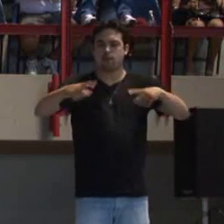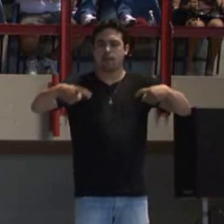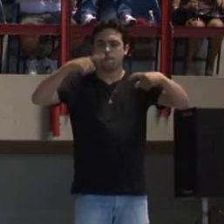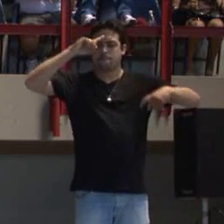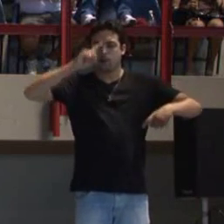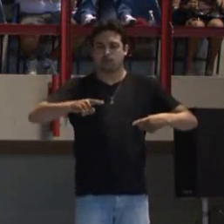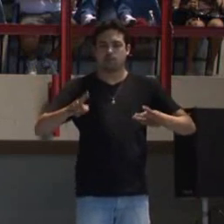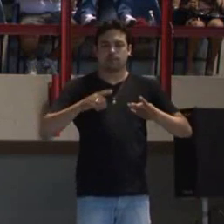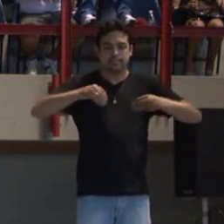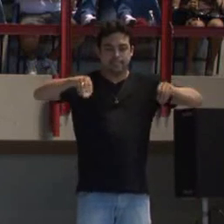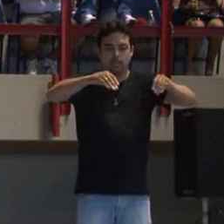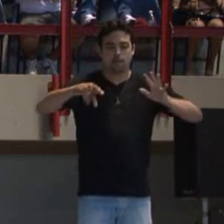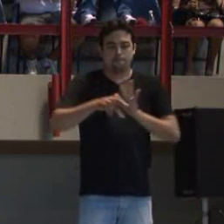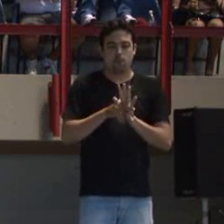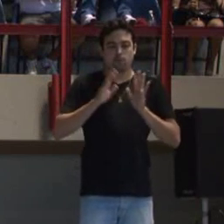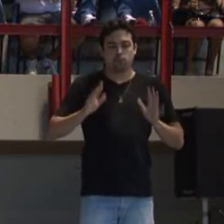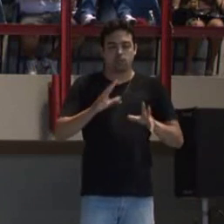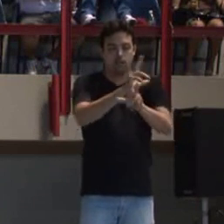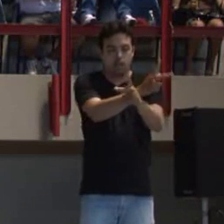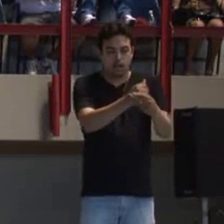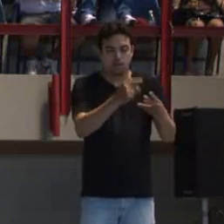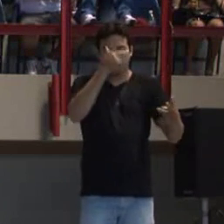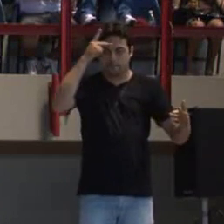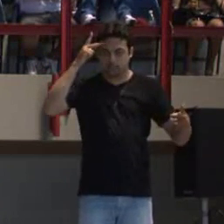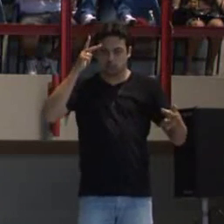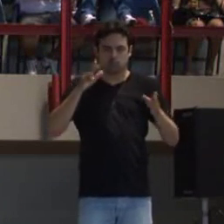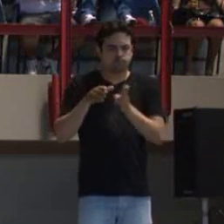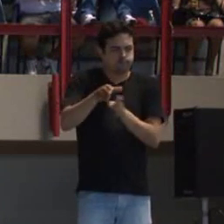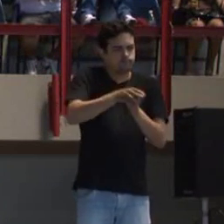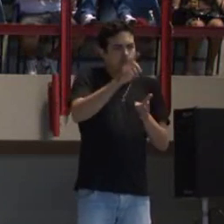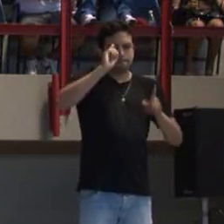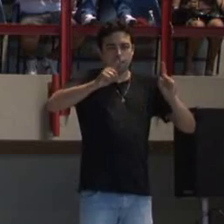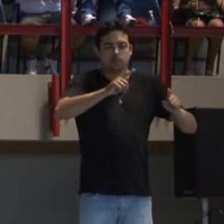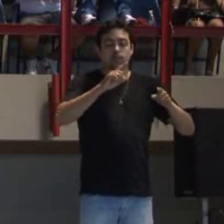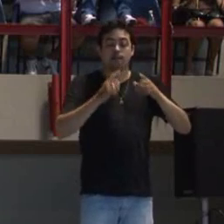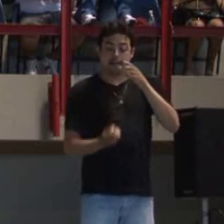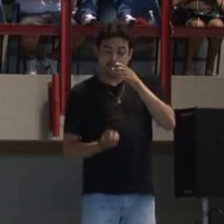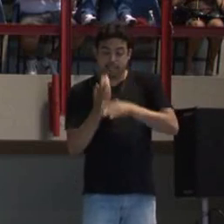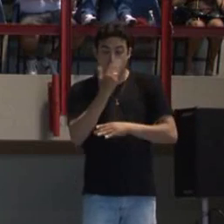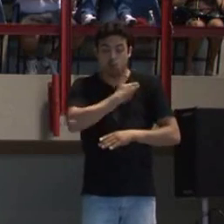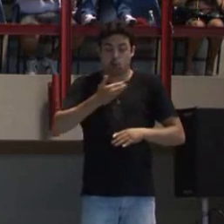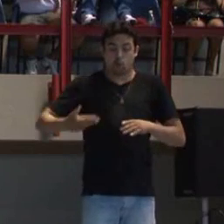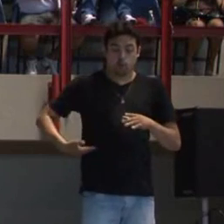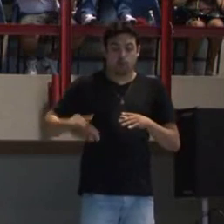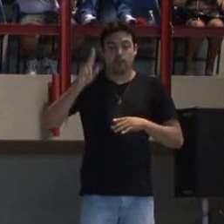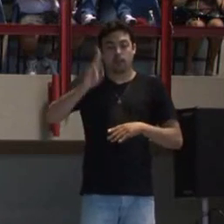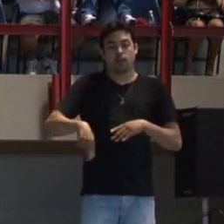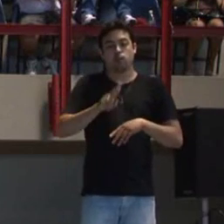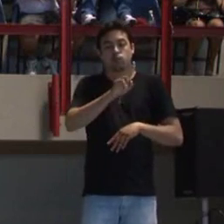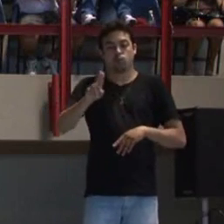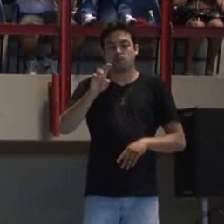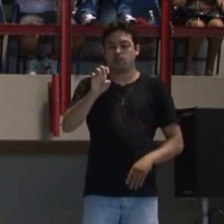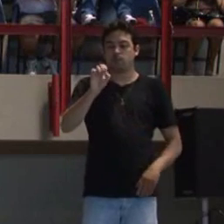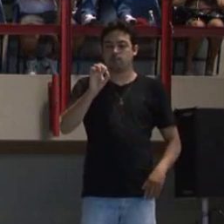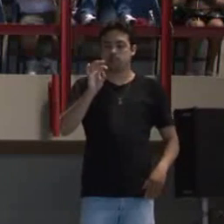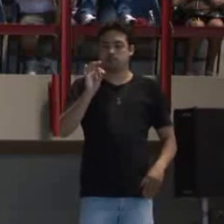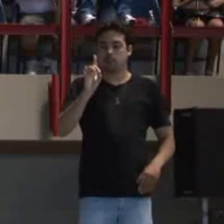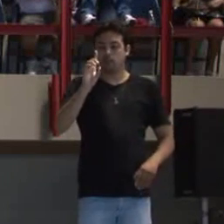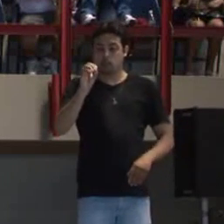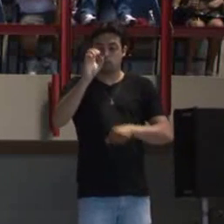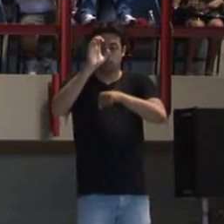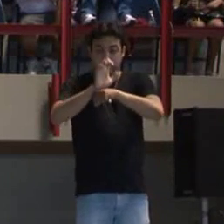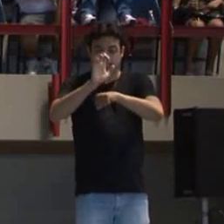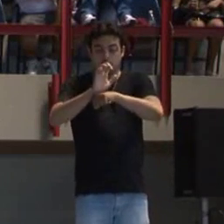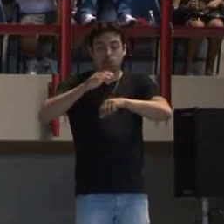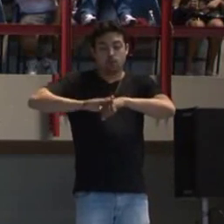já controlava a terra e os animais e as pessoas. Ele cria um governo, a gente chama de Estado. Esse